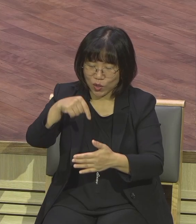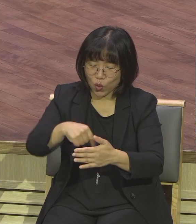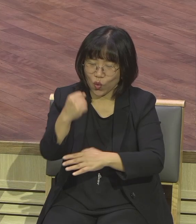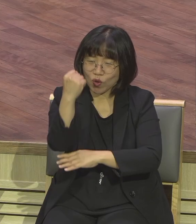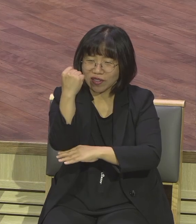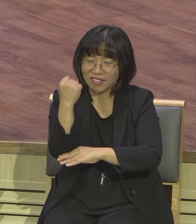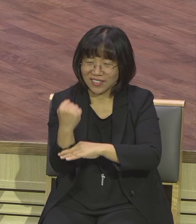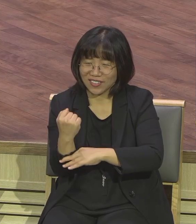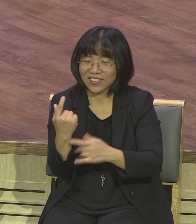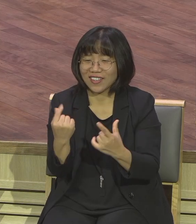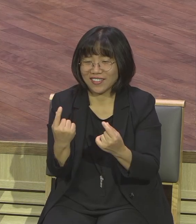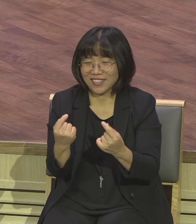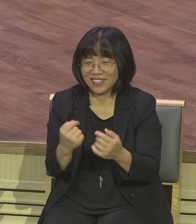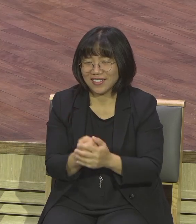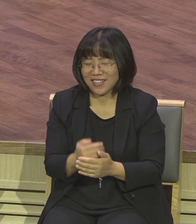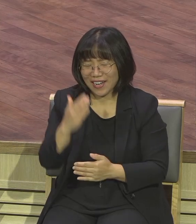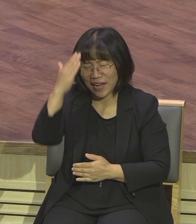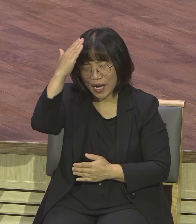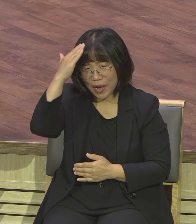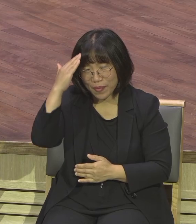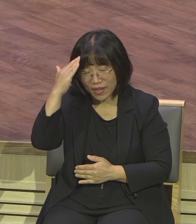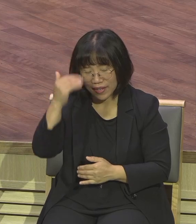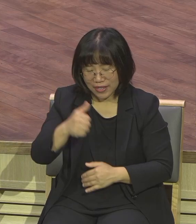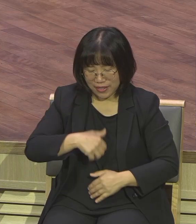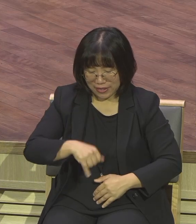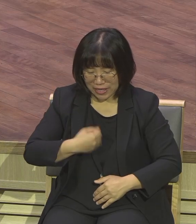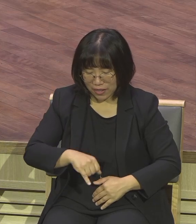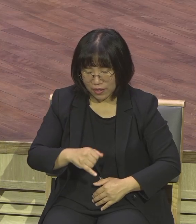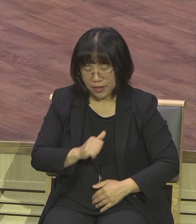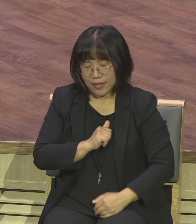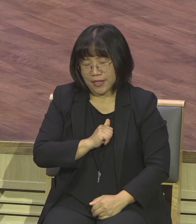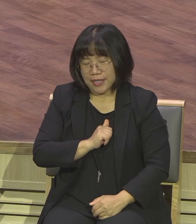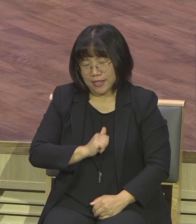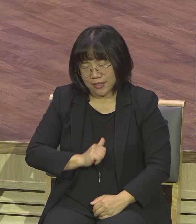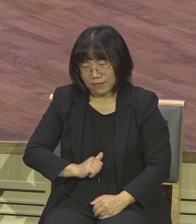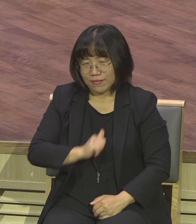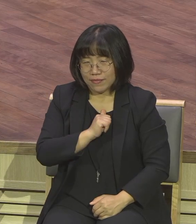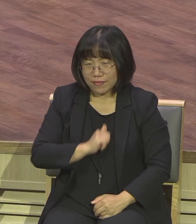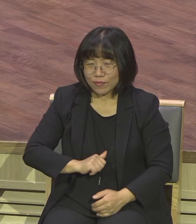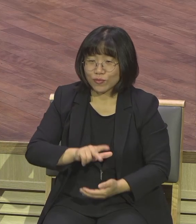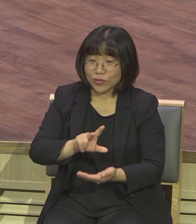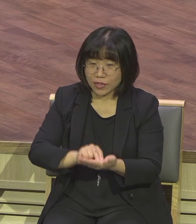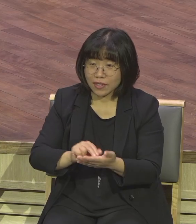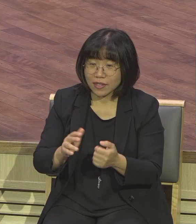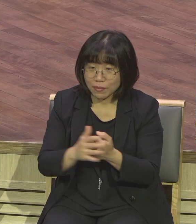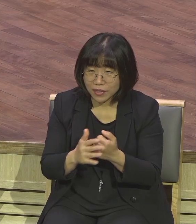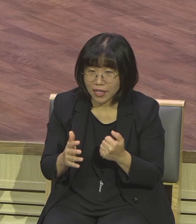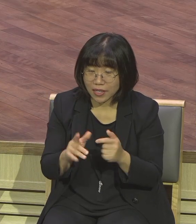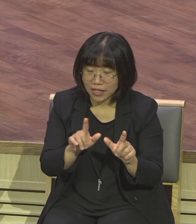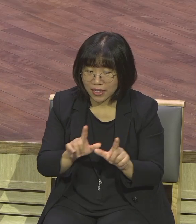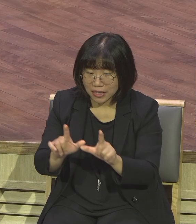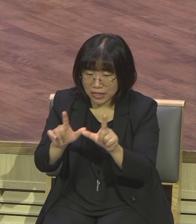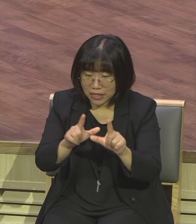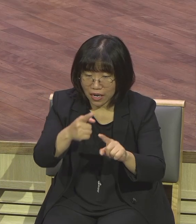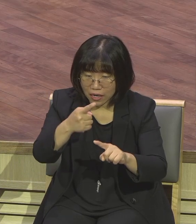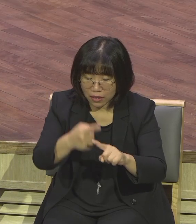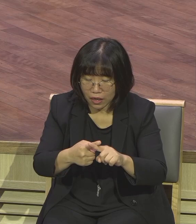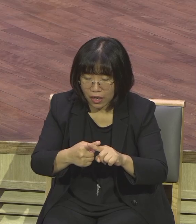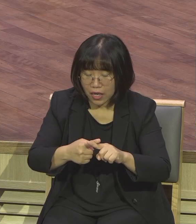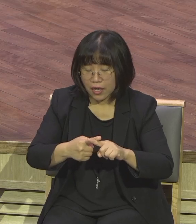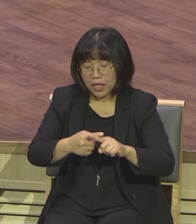근데 이걸 또 막 참고 자식들 낳았지 뭐지 살아야 되니까 막 애를 쓰고 살다 보면 나중에 뭐가